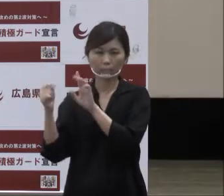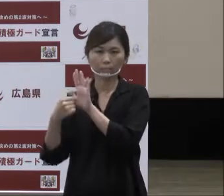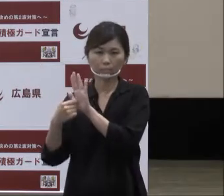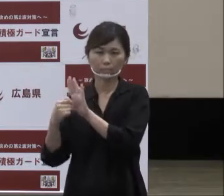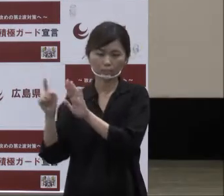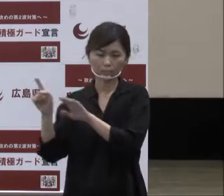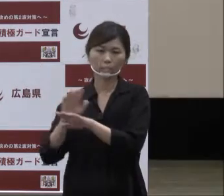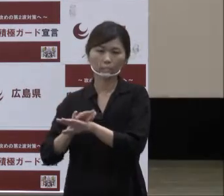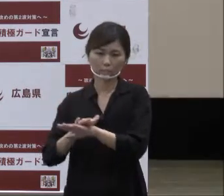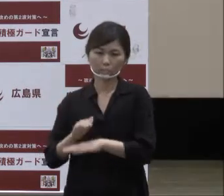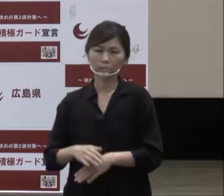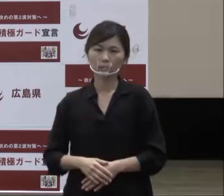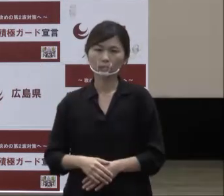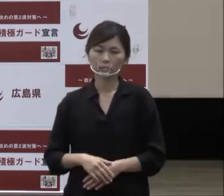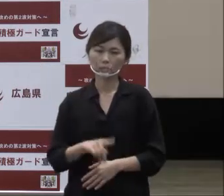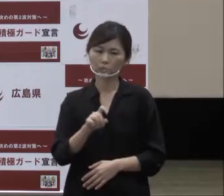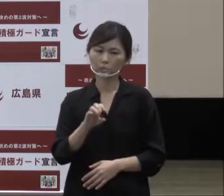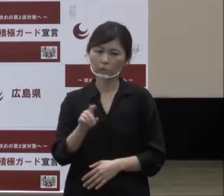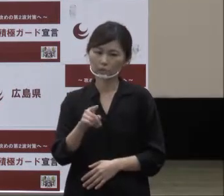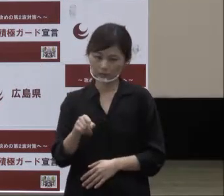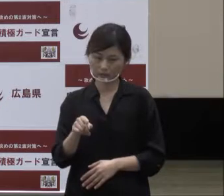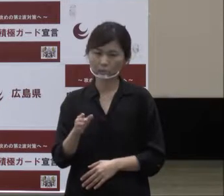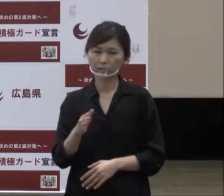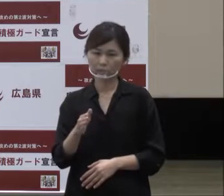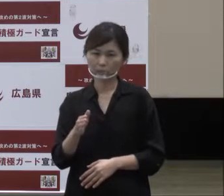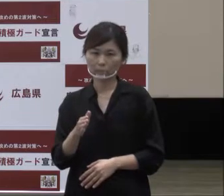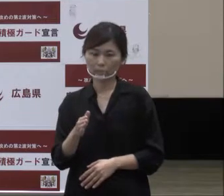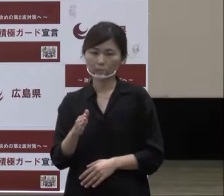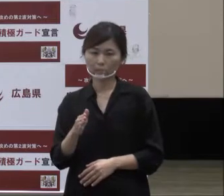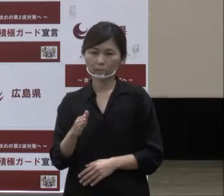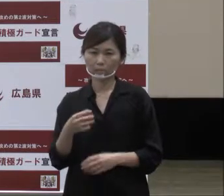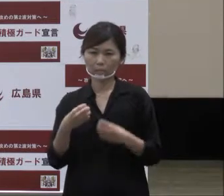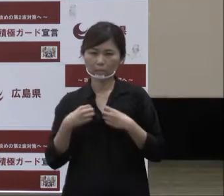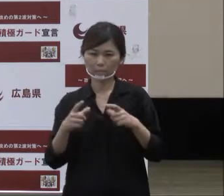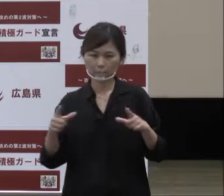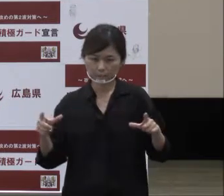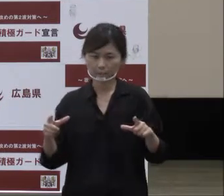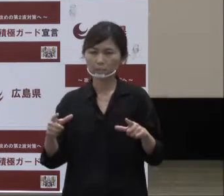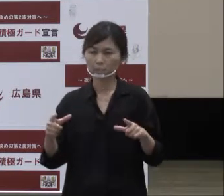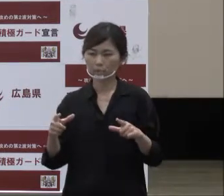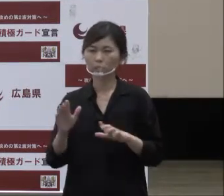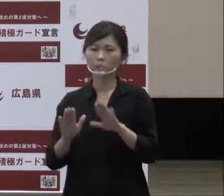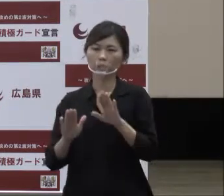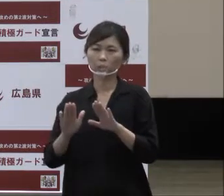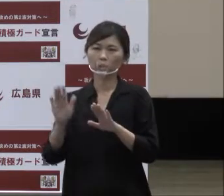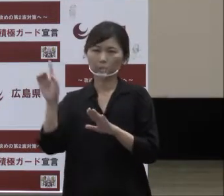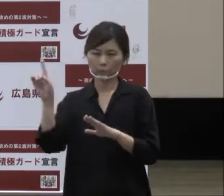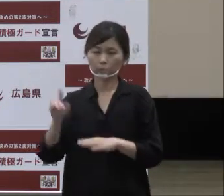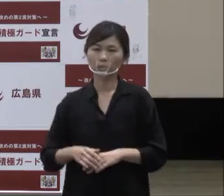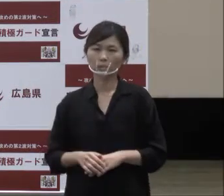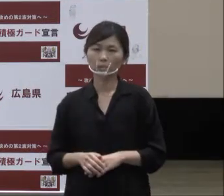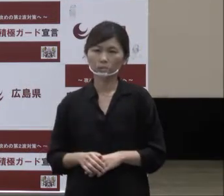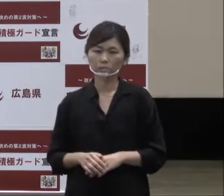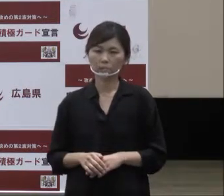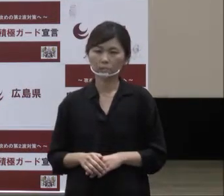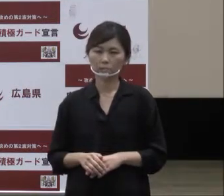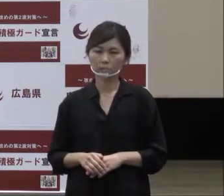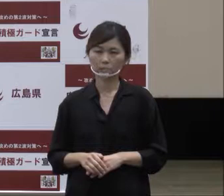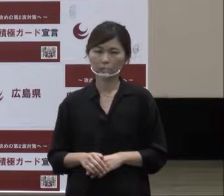り15人とかですね、高いレベルなので、それ 年にです